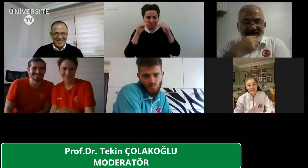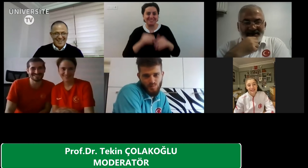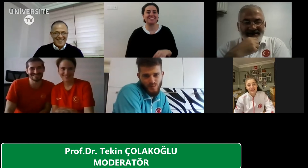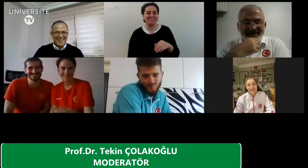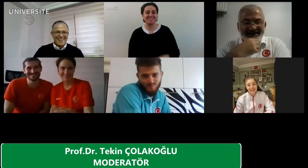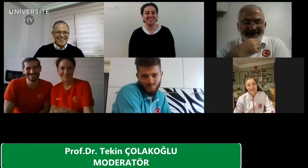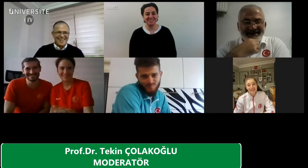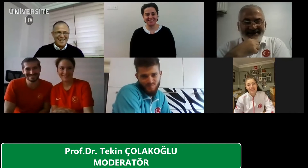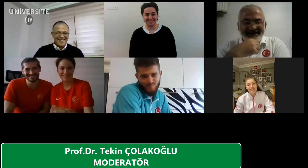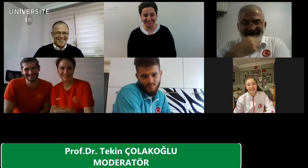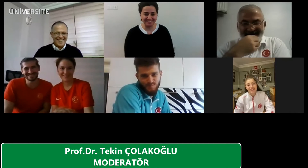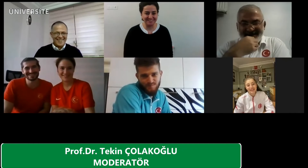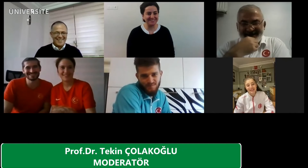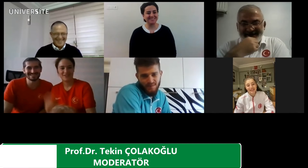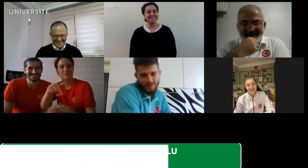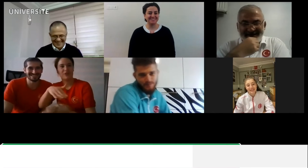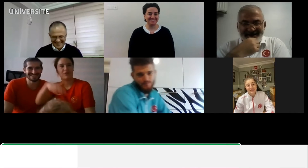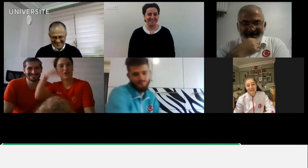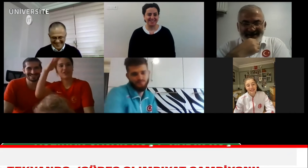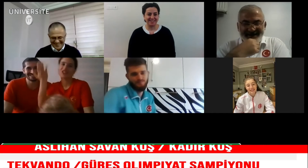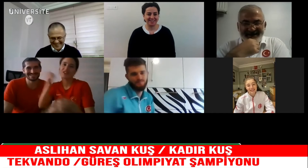şu an kameranın altında sizden.